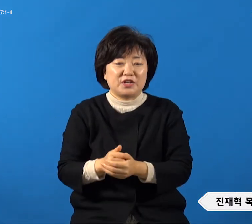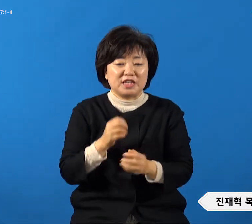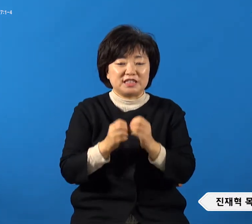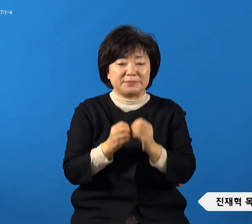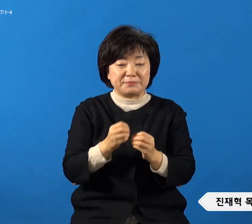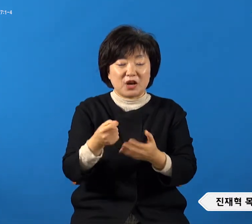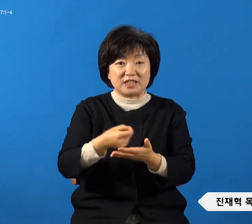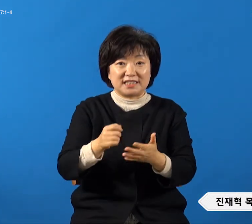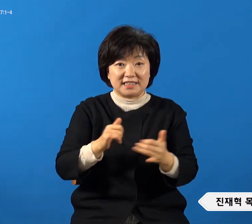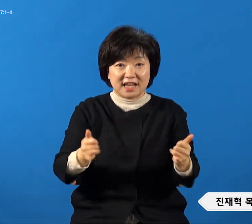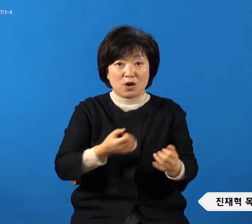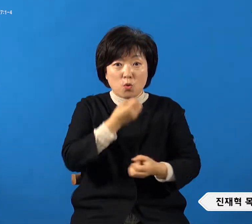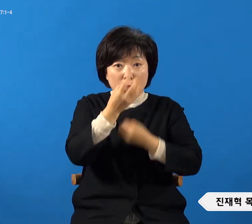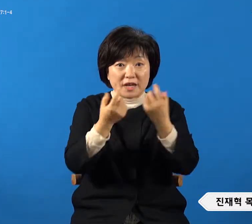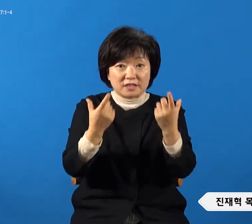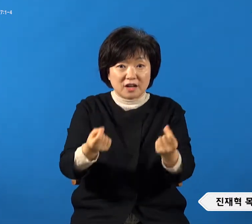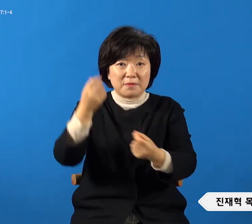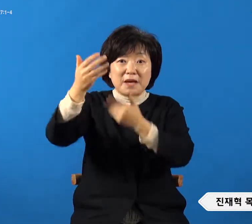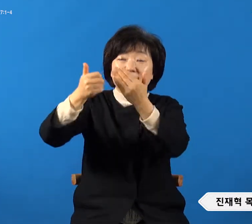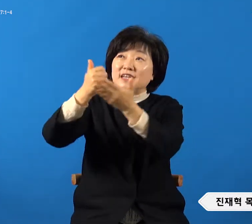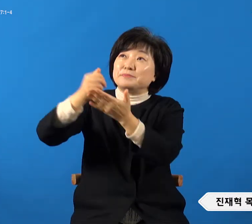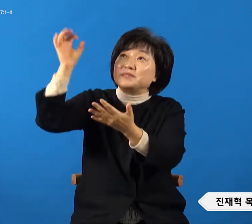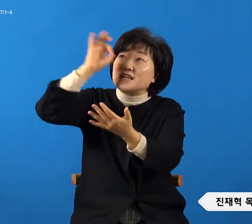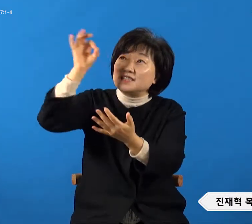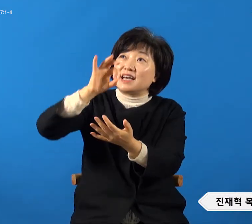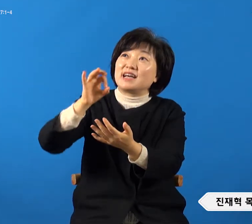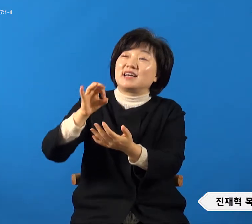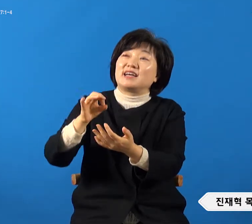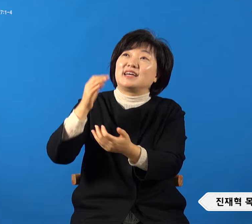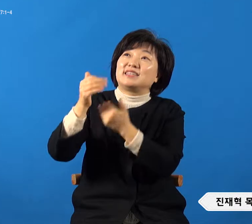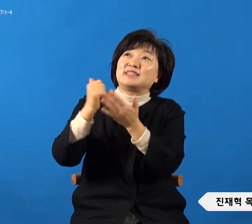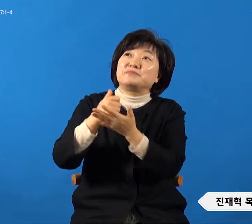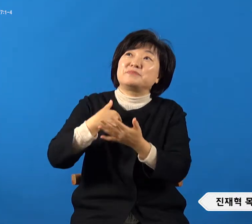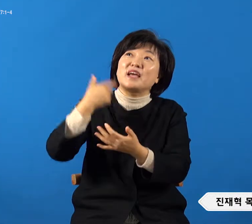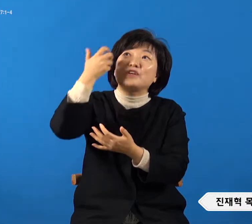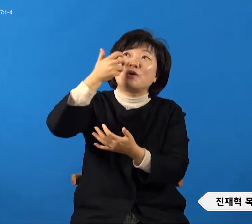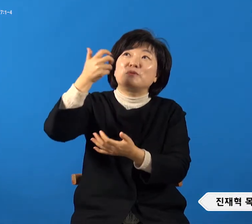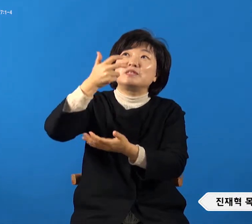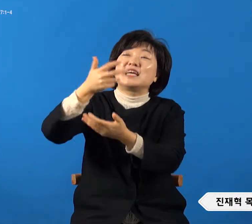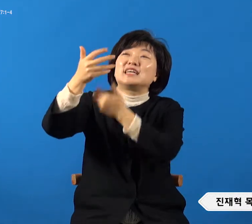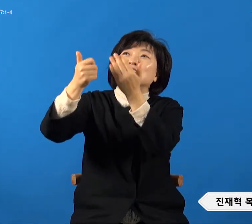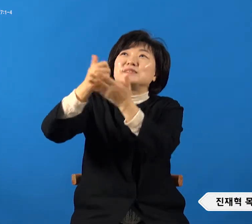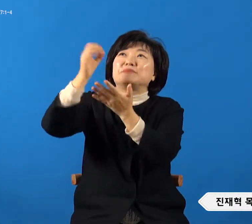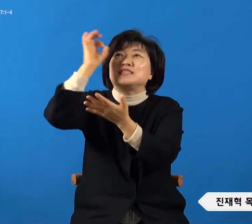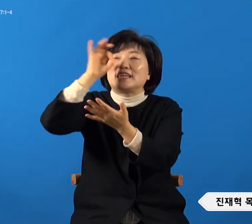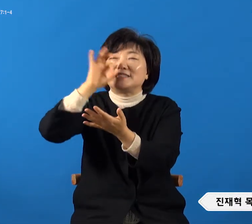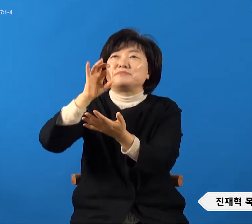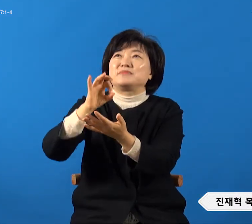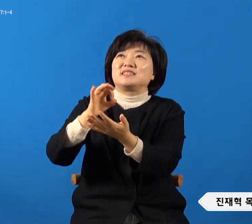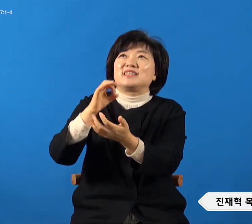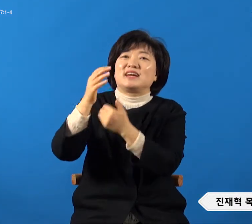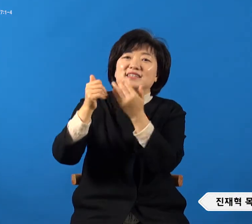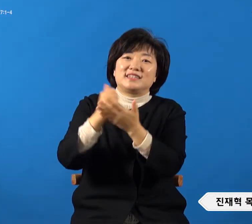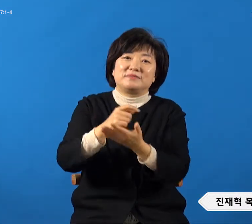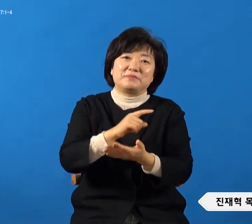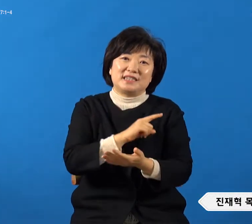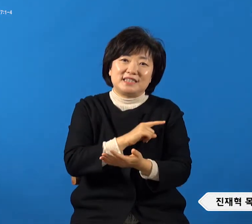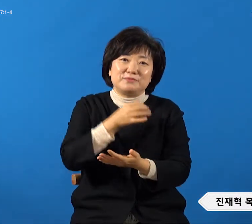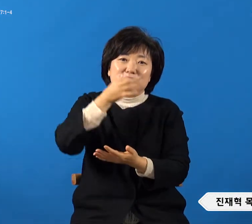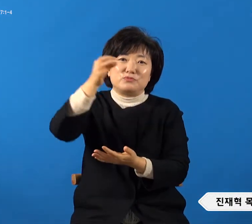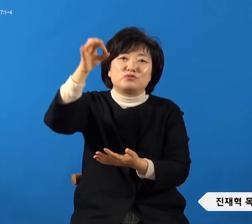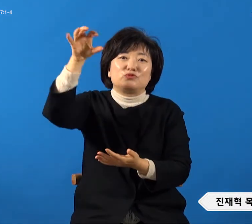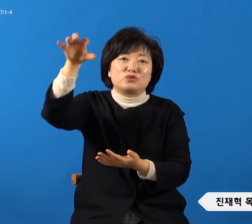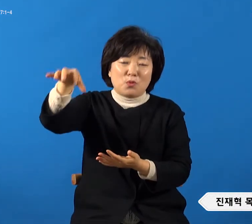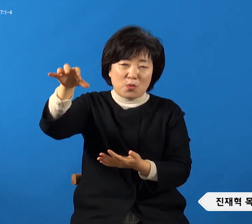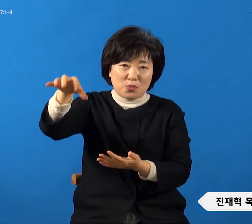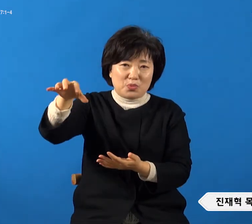기자의 고백처럼 하나님을 찾으십시오. 하나님, 내 영혼이 하나님을 찾습니다. 하나님의 이름을 부르는 곳, 바로